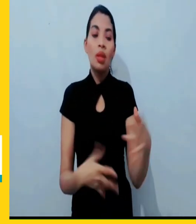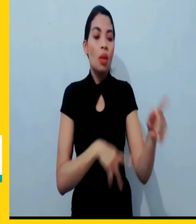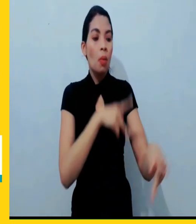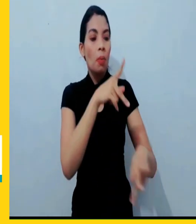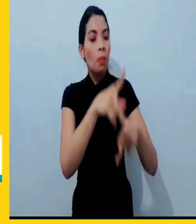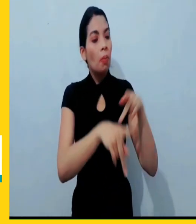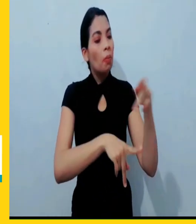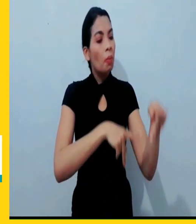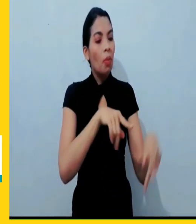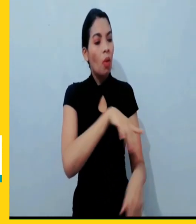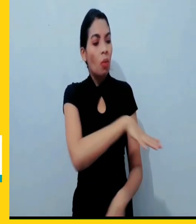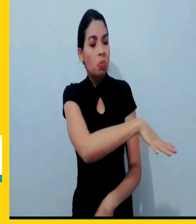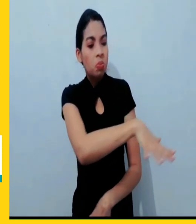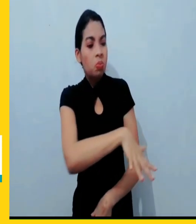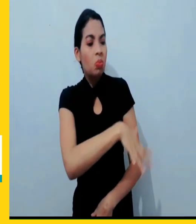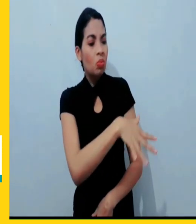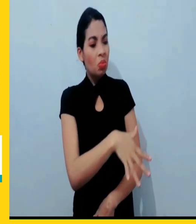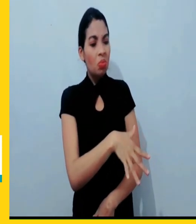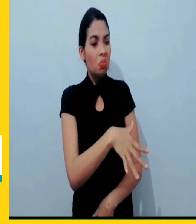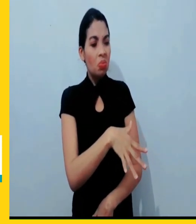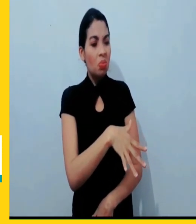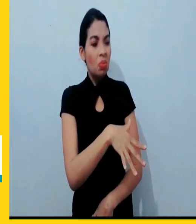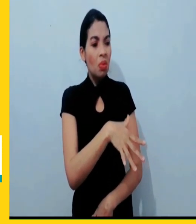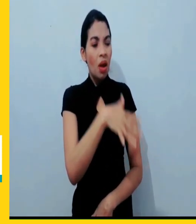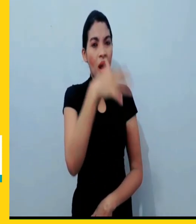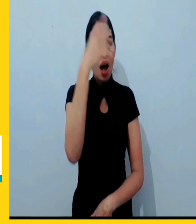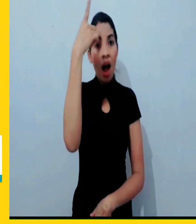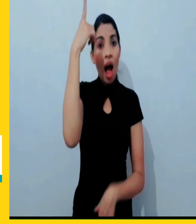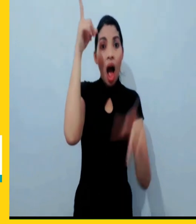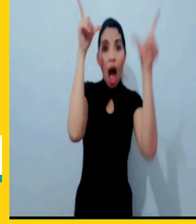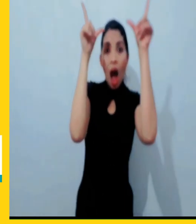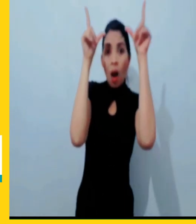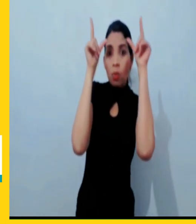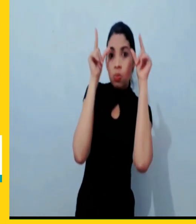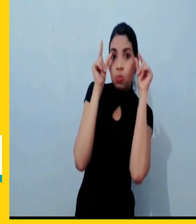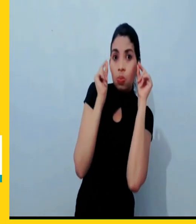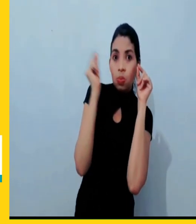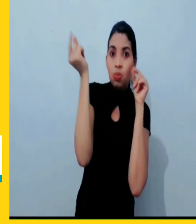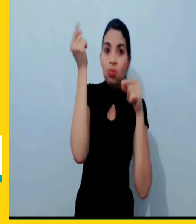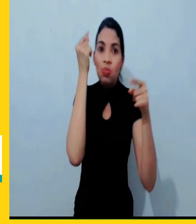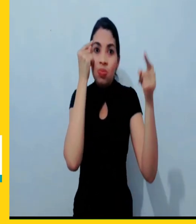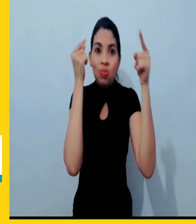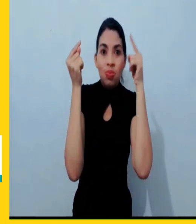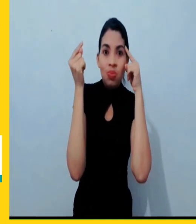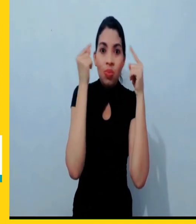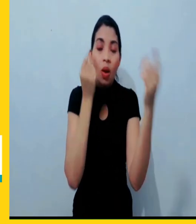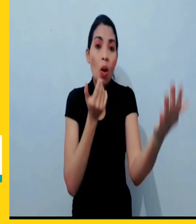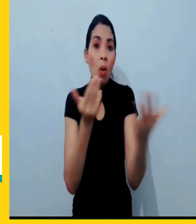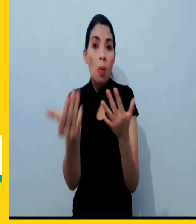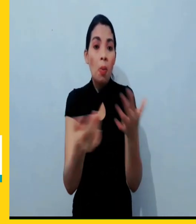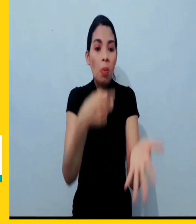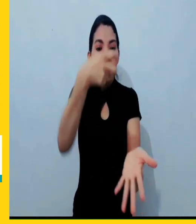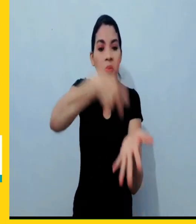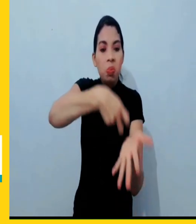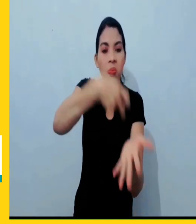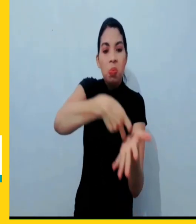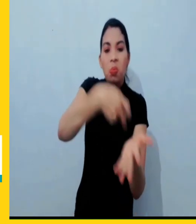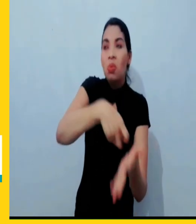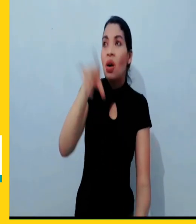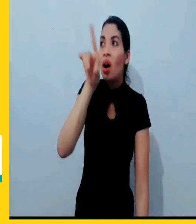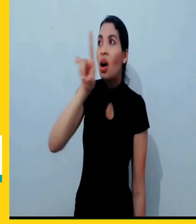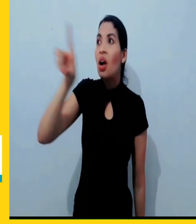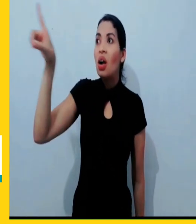diz que a população ignorante encarava o nascimento de pessoas com deficiência como castigo de